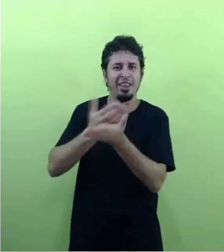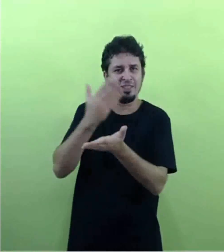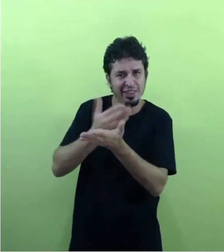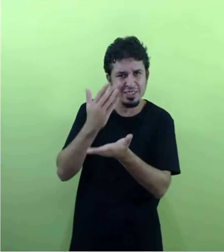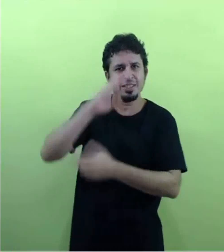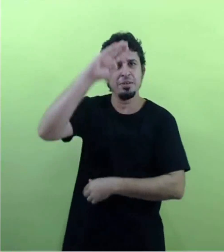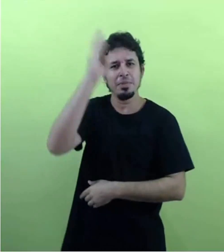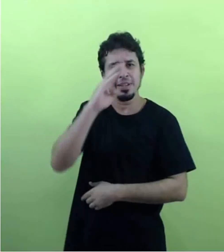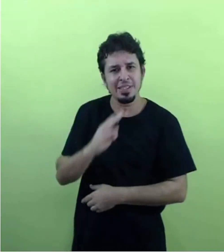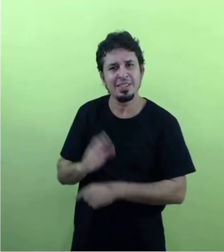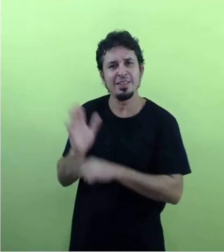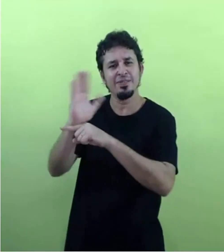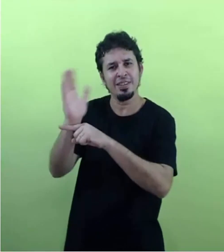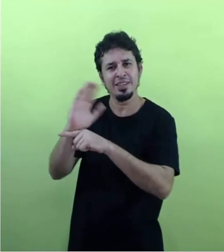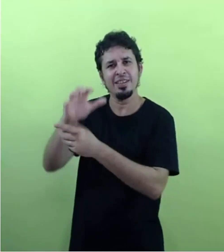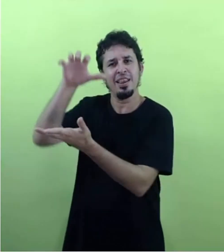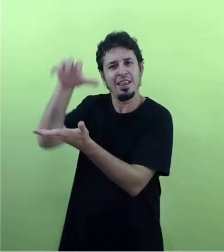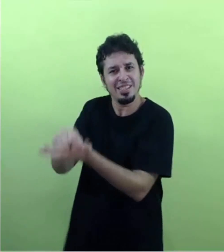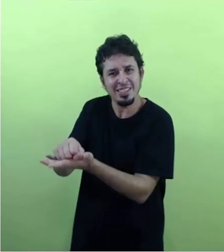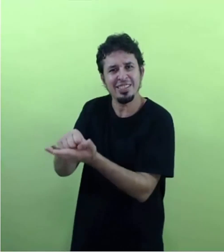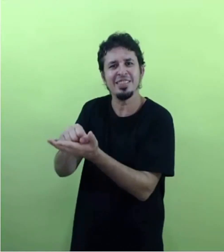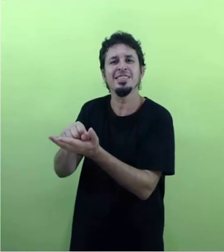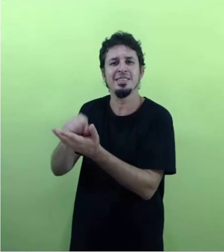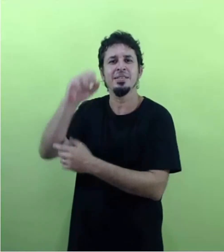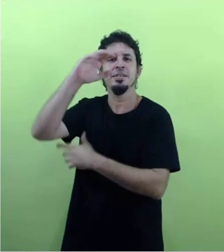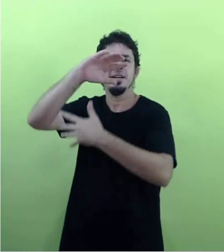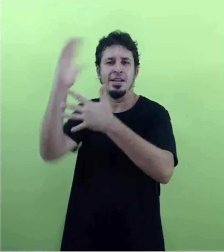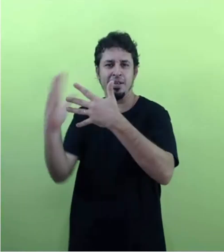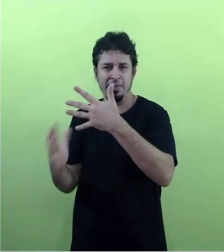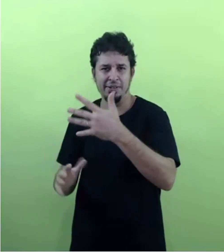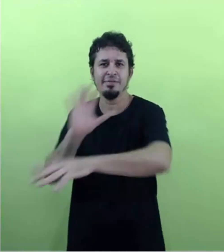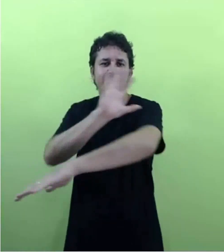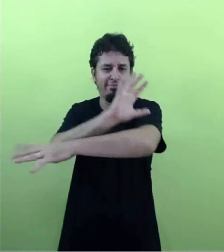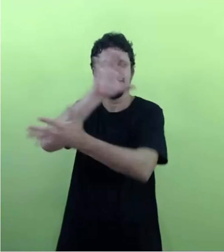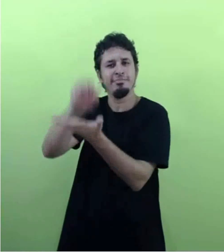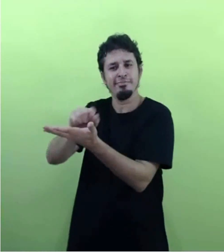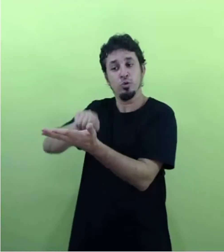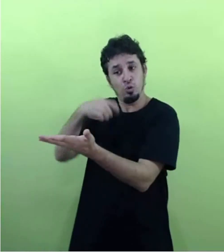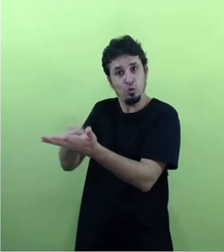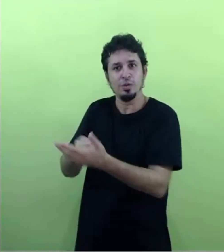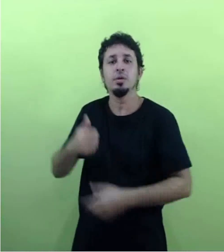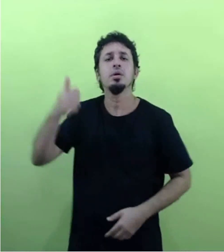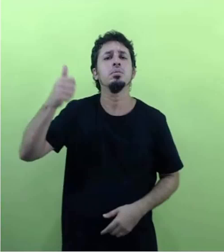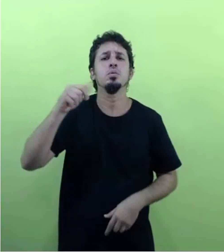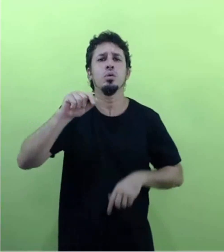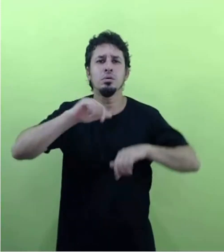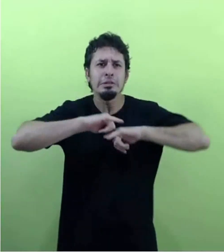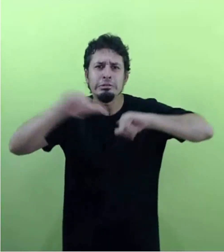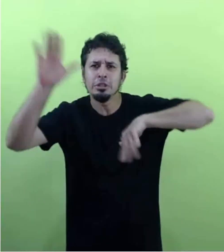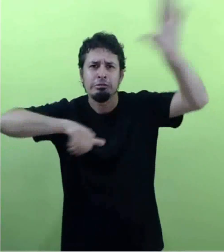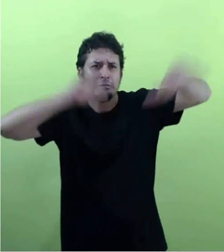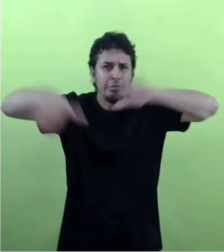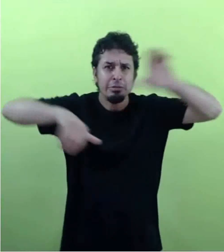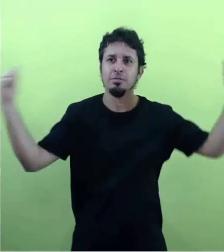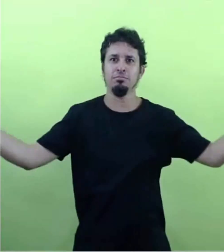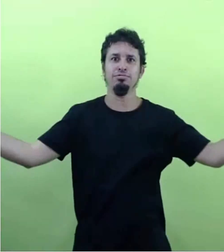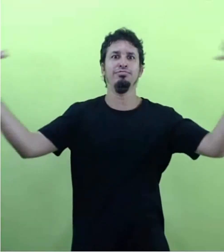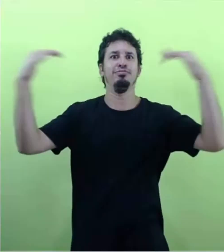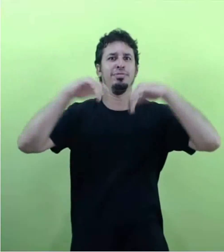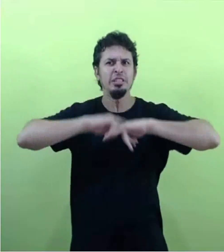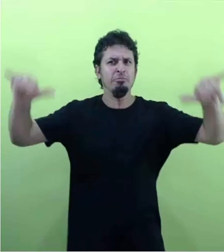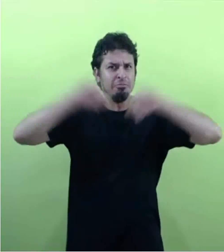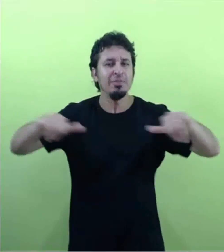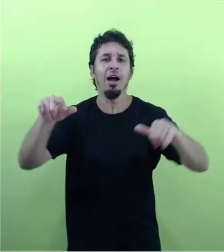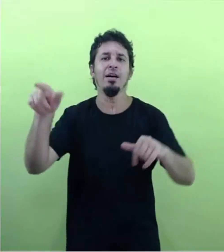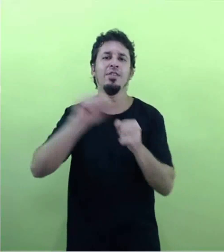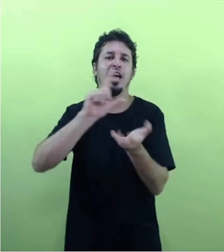Revista Brasileira de Vídeo Registro em Libras. A primeira chamada para envio de artigos já foi